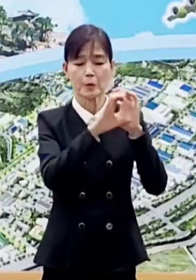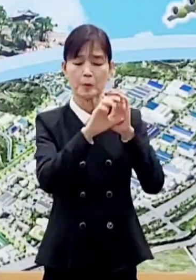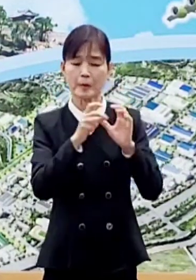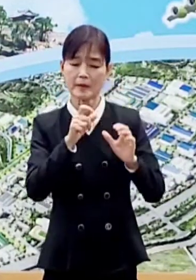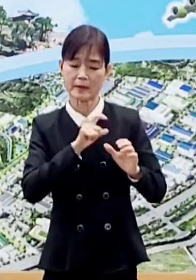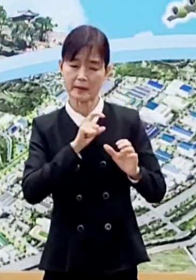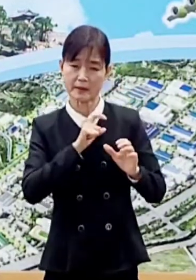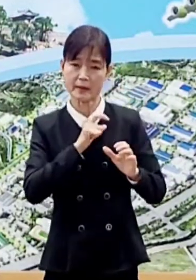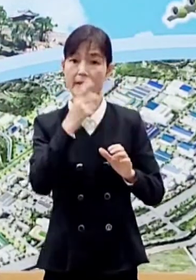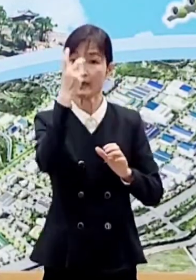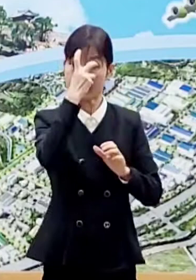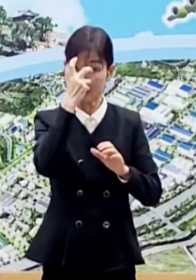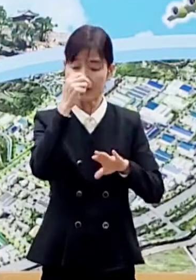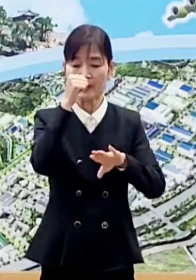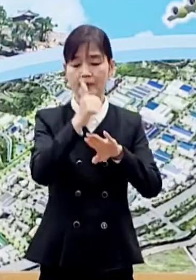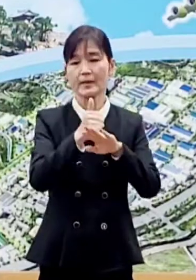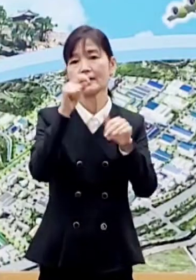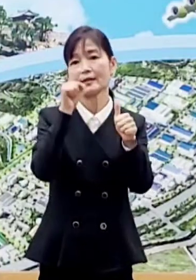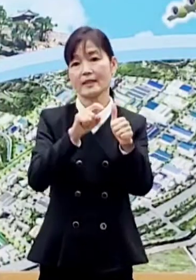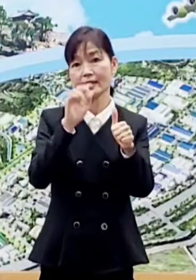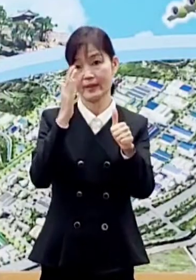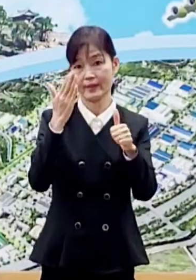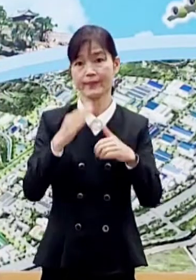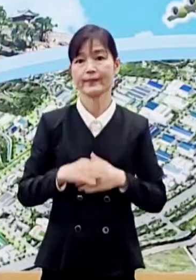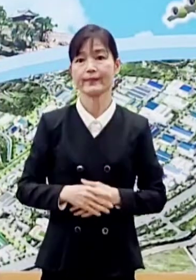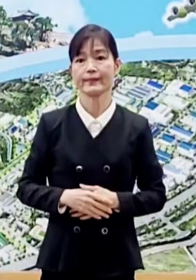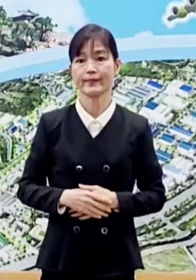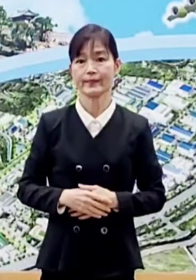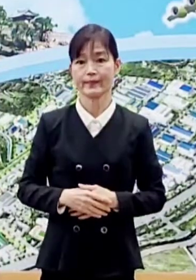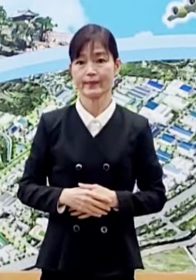따른 검사에서 양성 판정을 받았습니다.